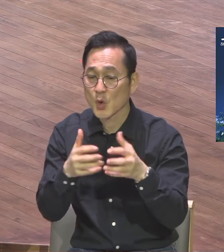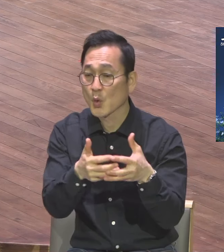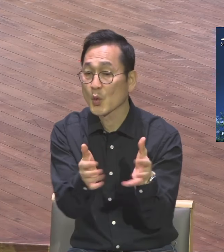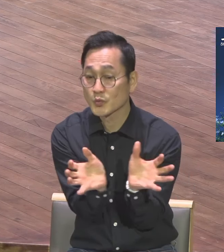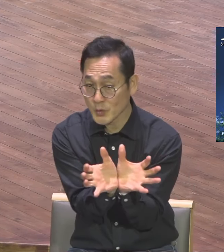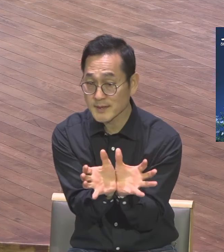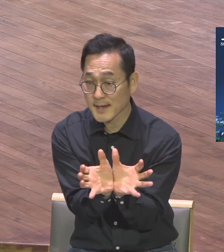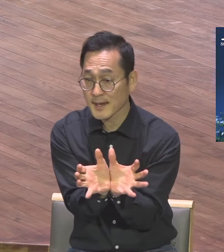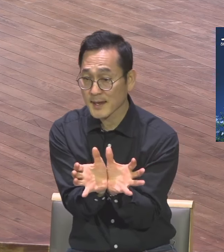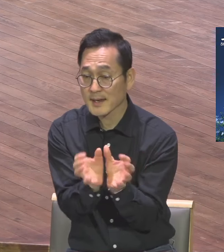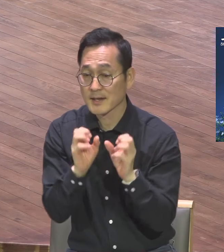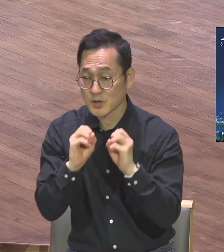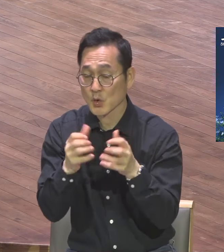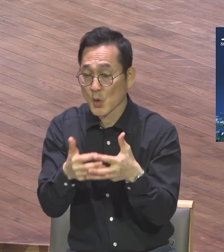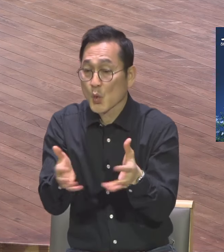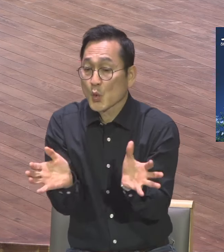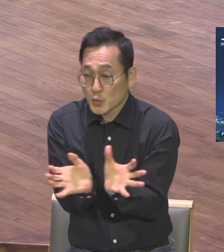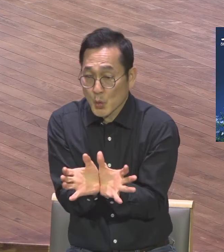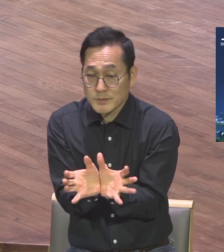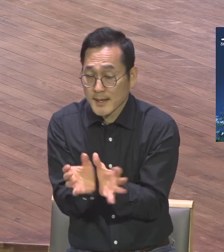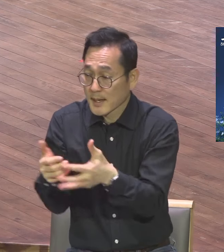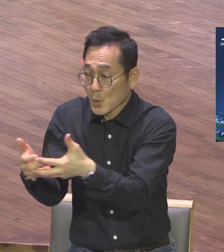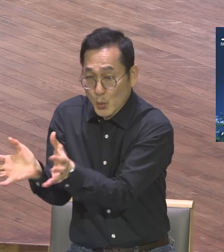공동체, 선교 공동체가